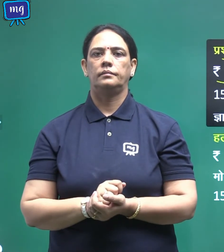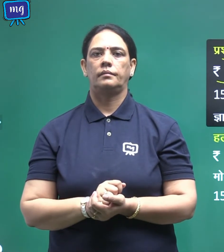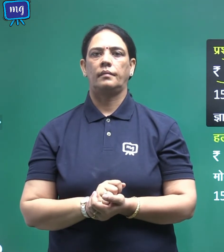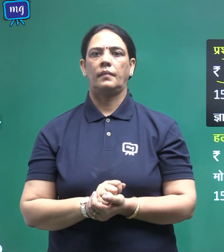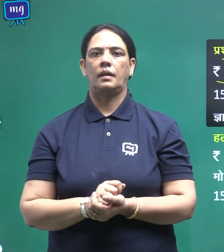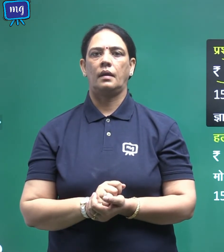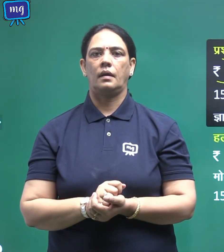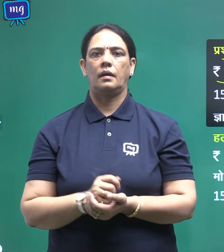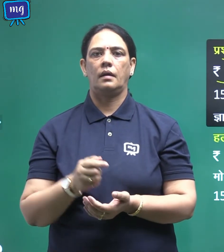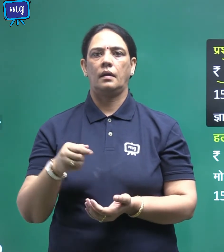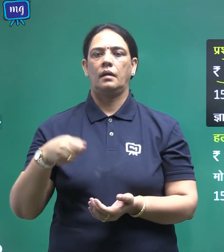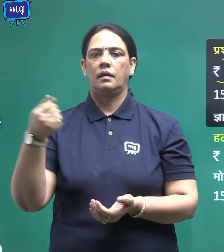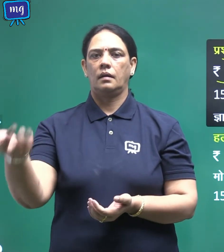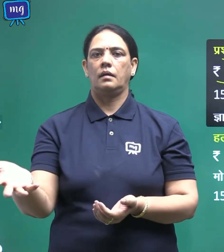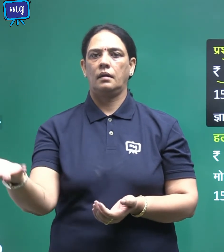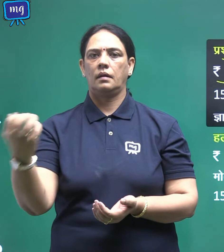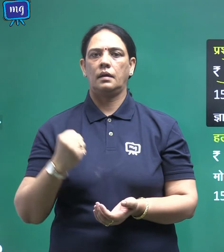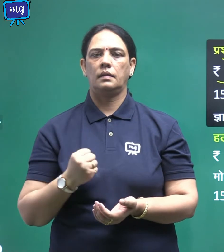खरीदा